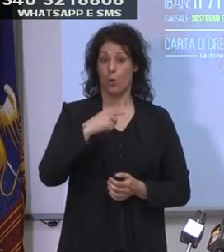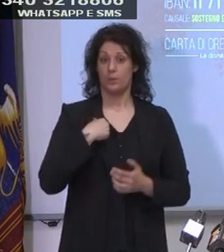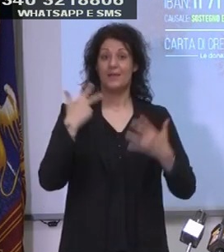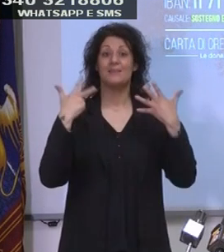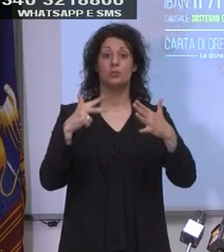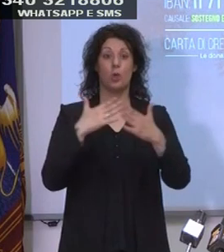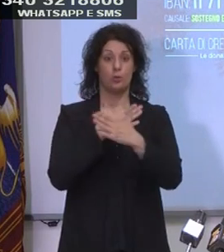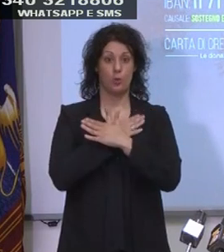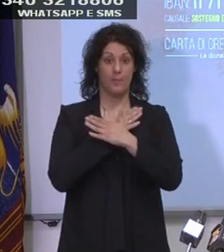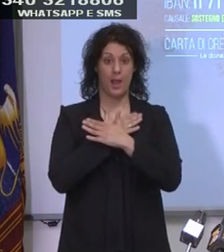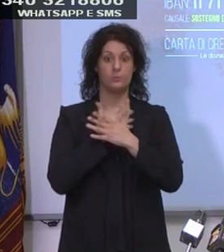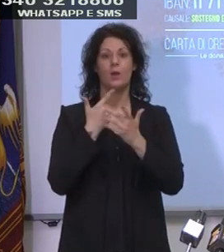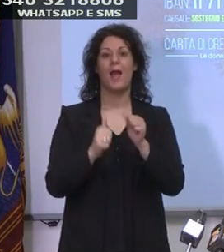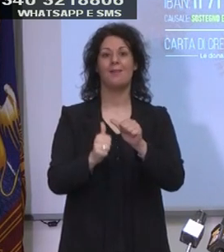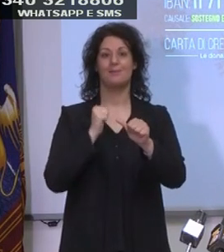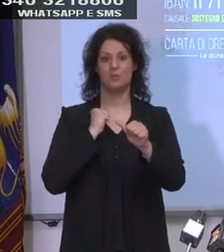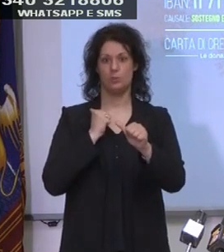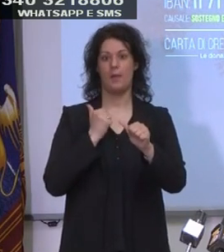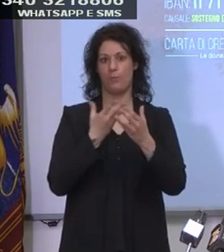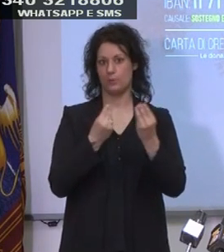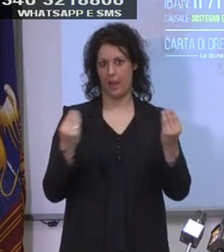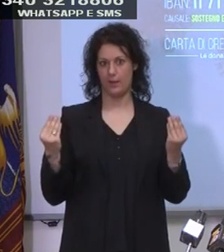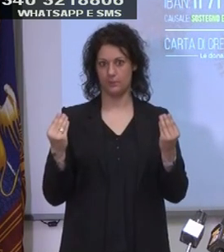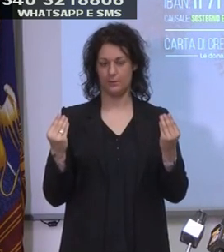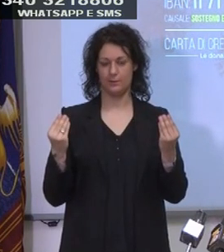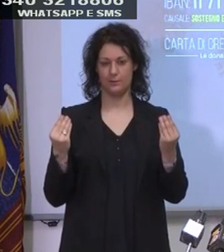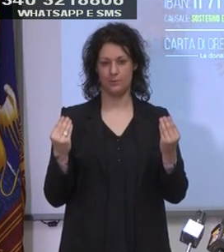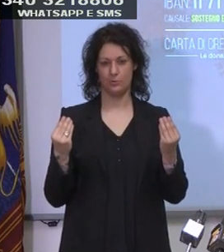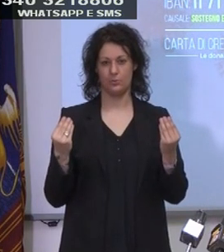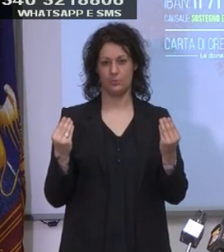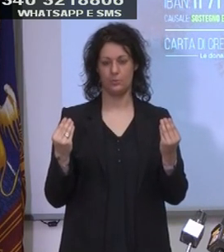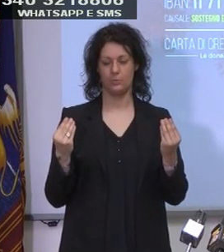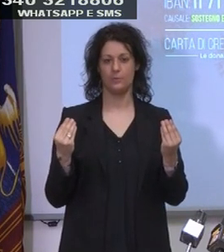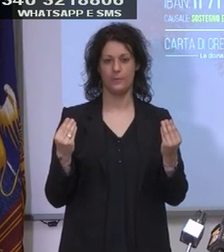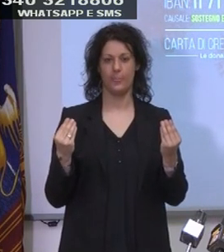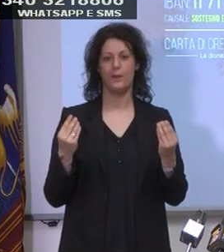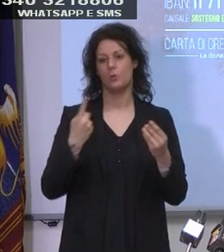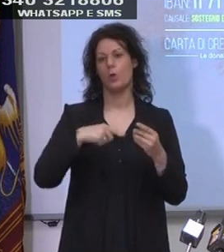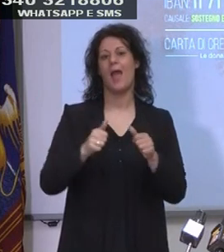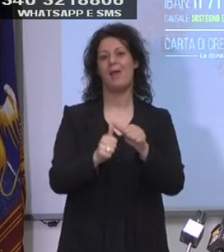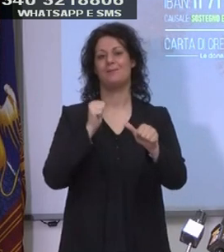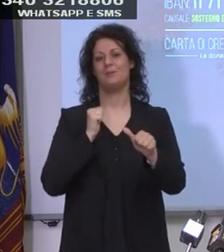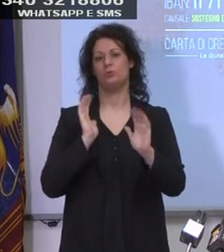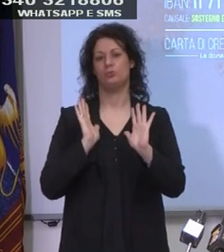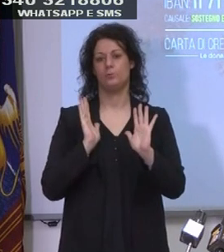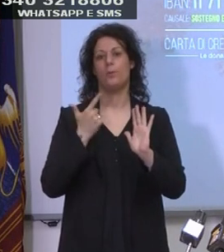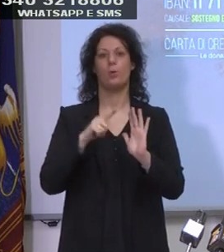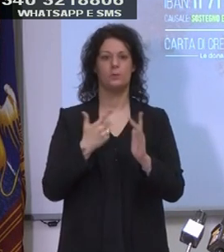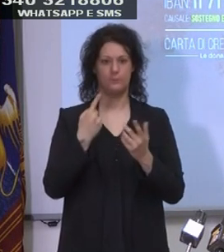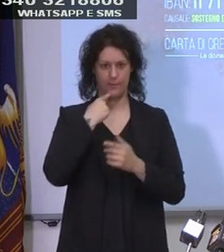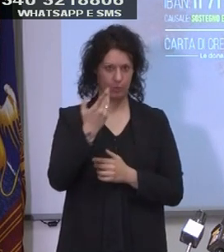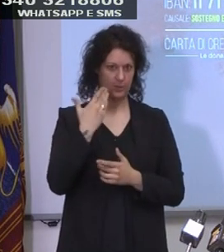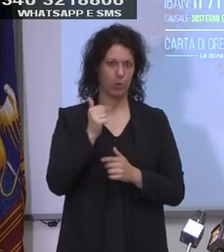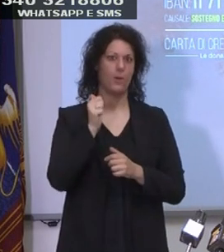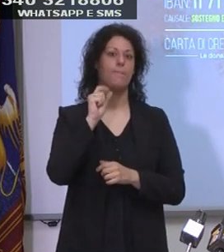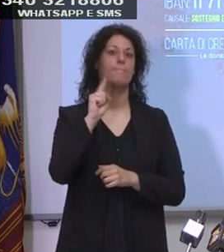anticipiamo sostanzialmente il 1° giugno per molte robe, no? È una forma di negoziato per dire anticipiamo delle robe, perché arrivare il 1° giugno a dire alla